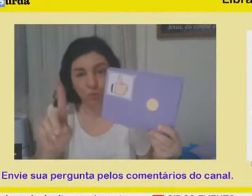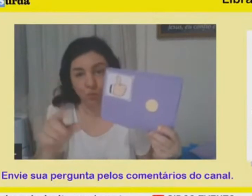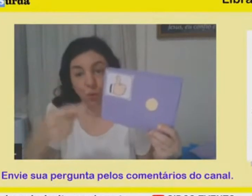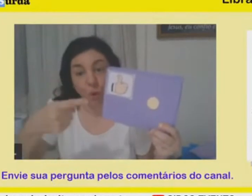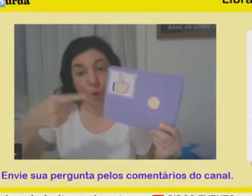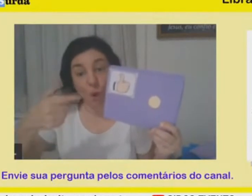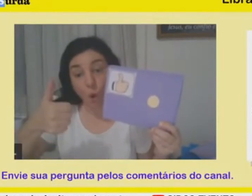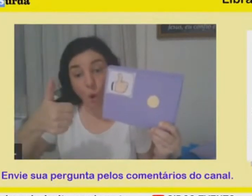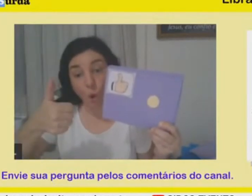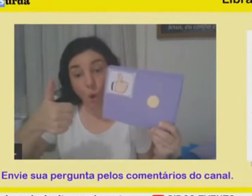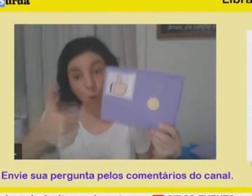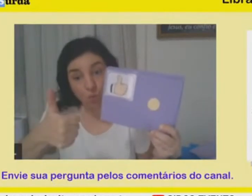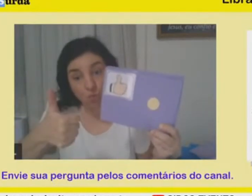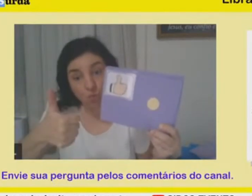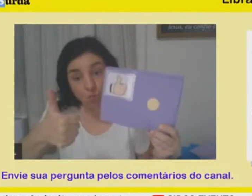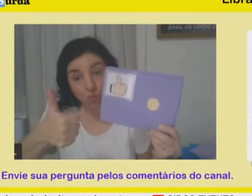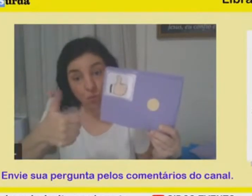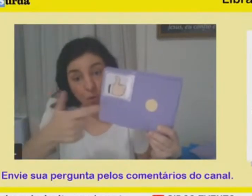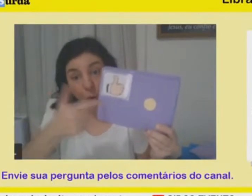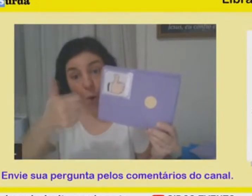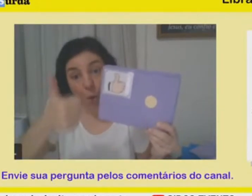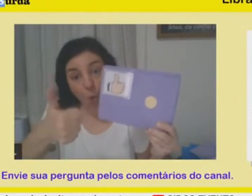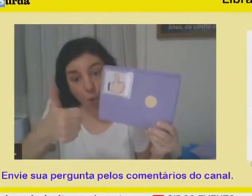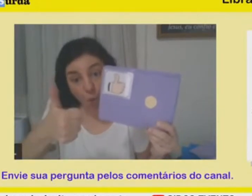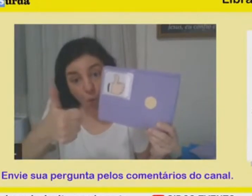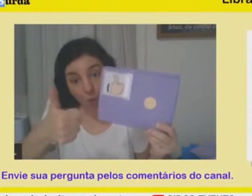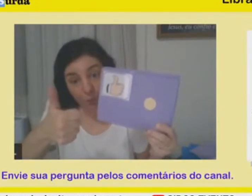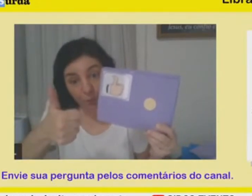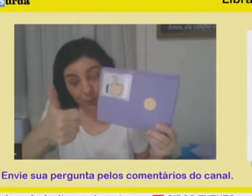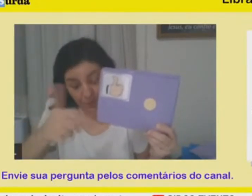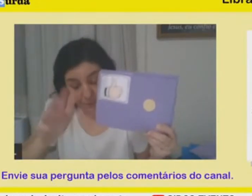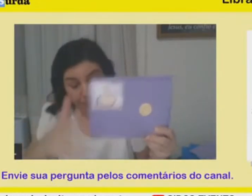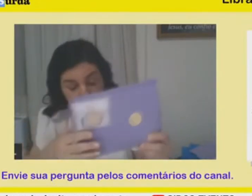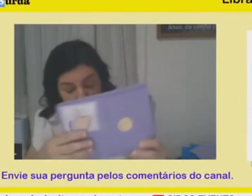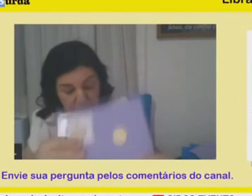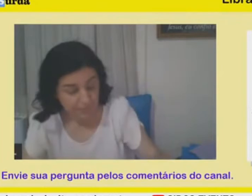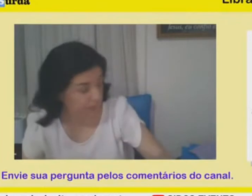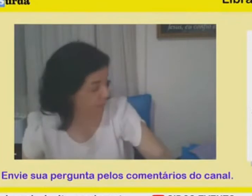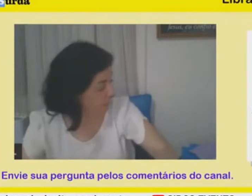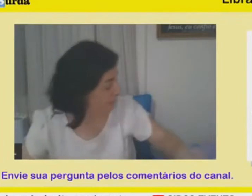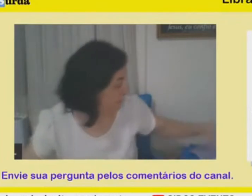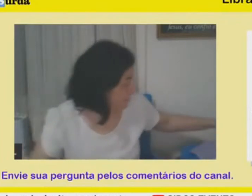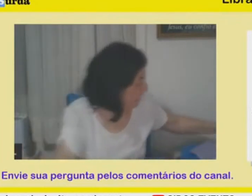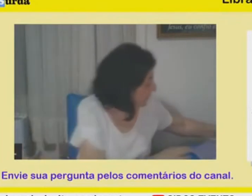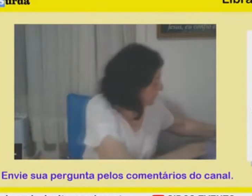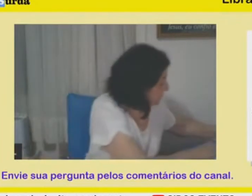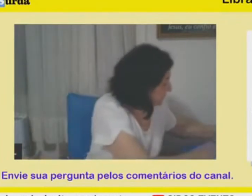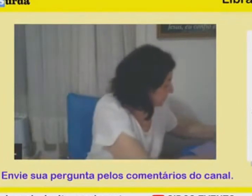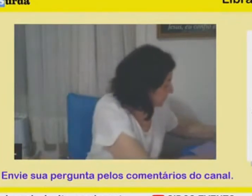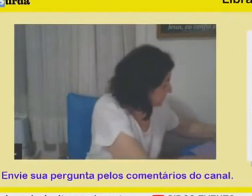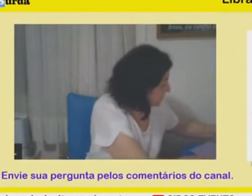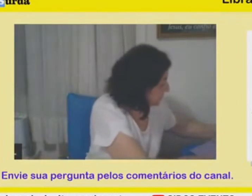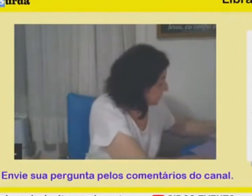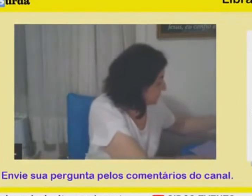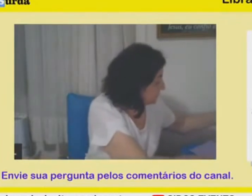Esse aqui não é um assim, de quantidade, é um.